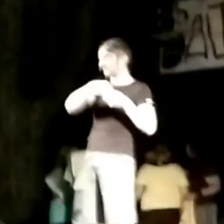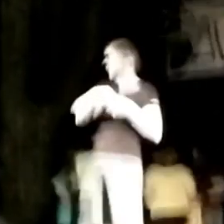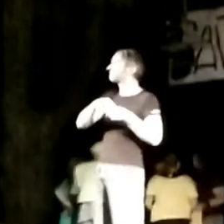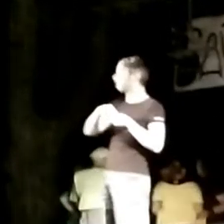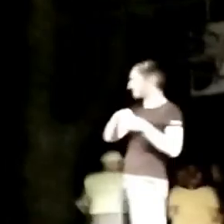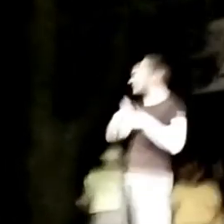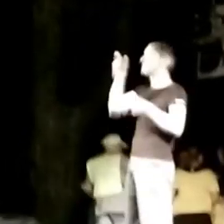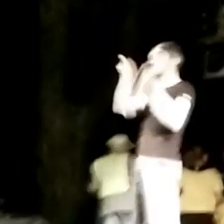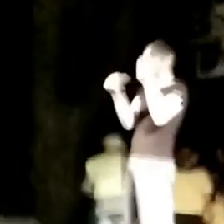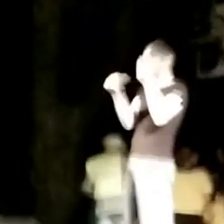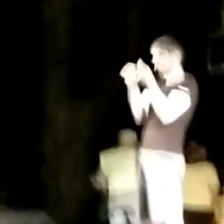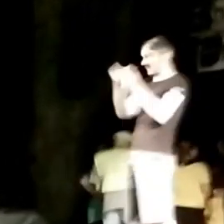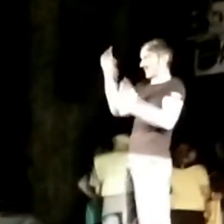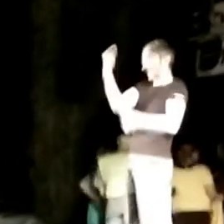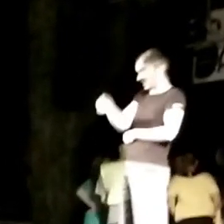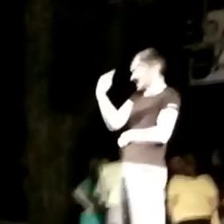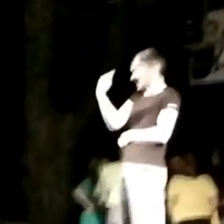¡Encara queda